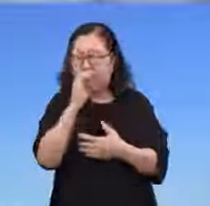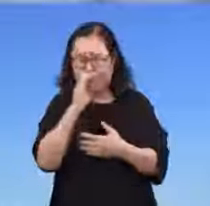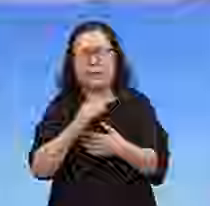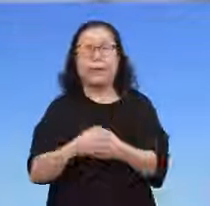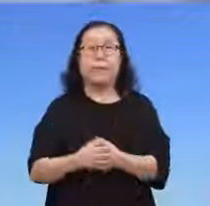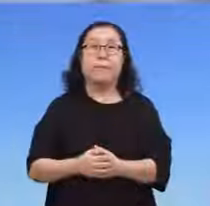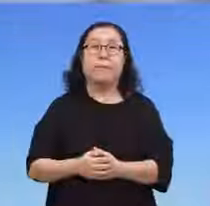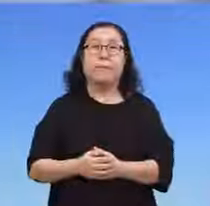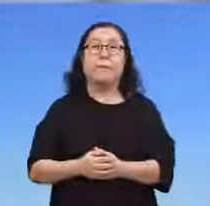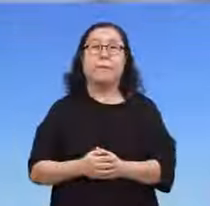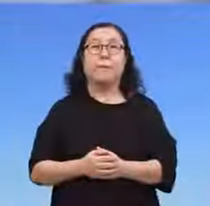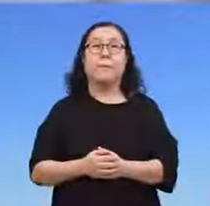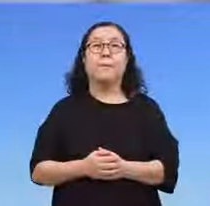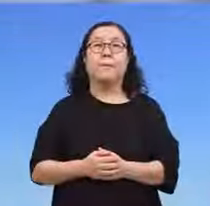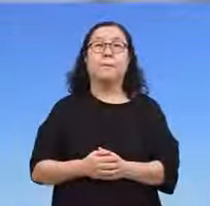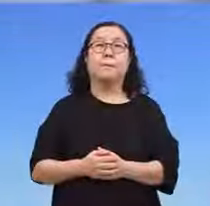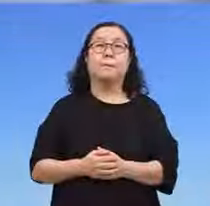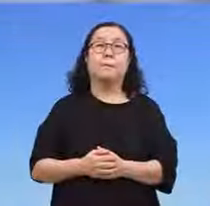거거든요.